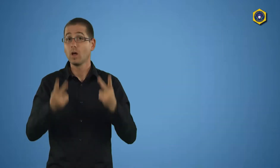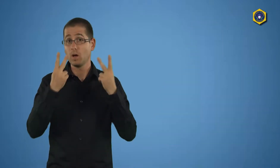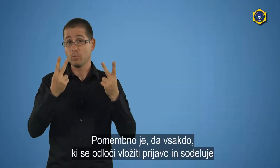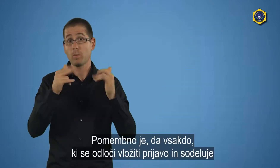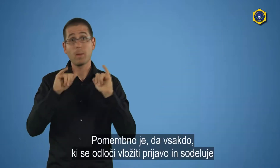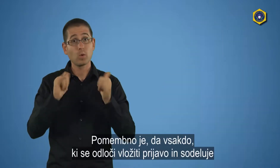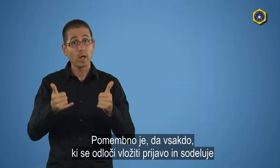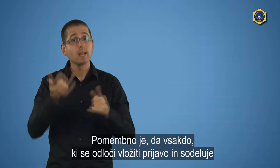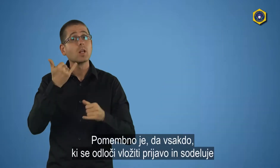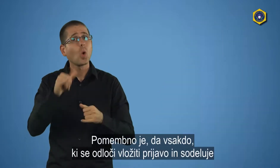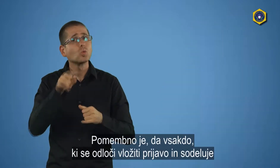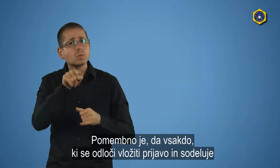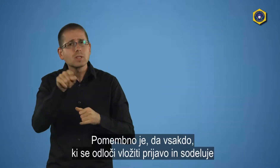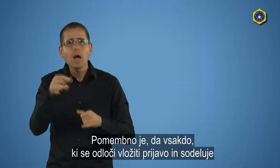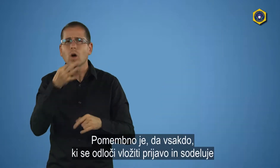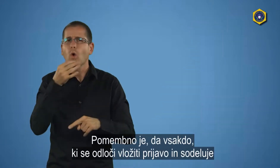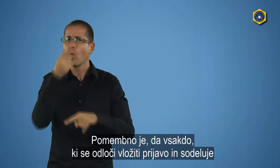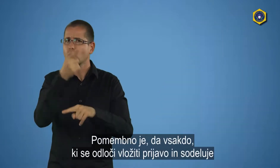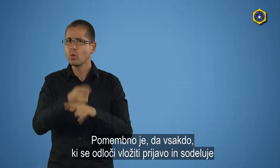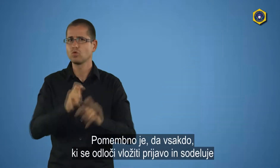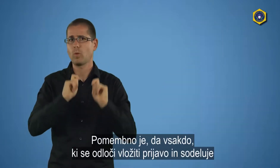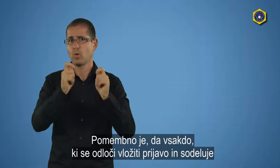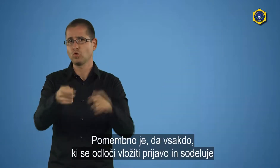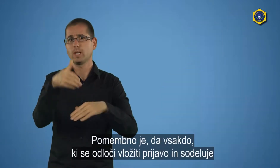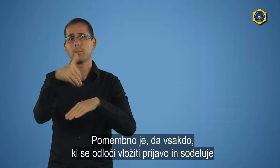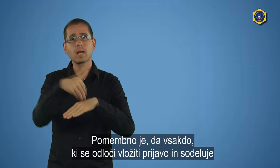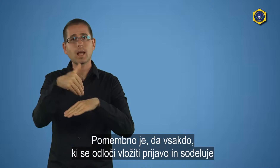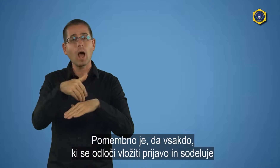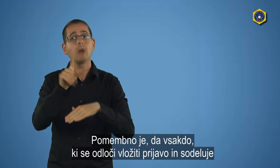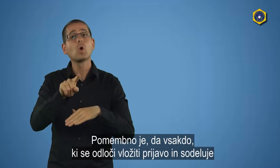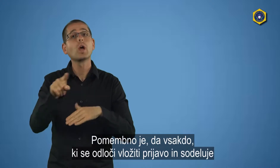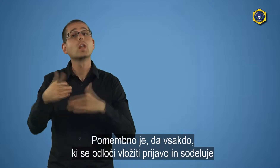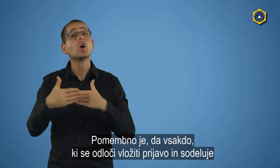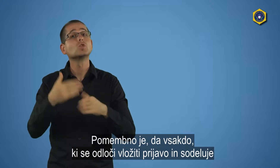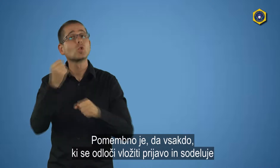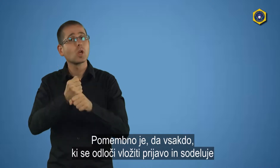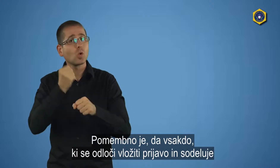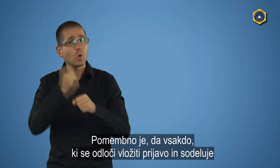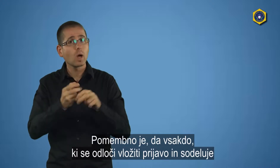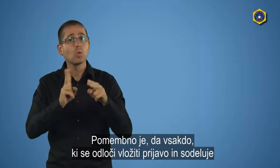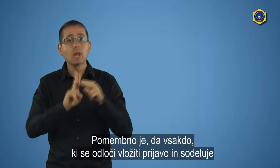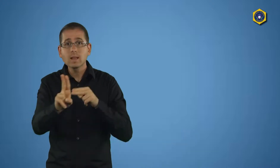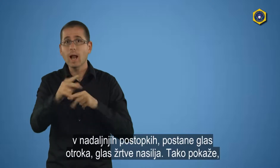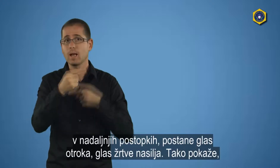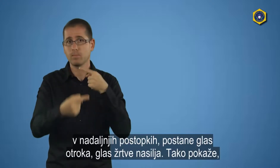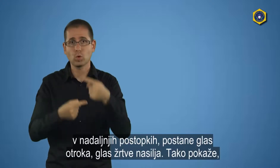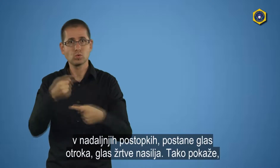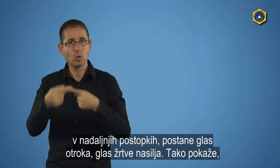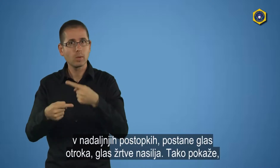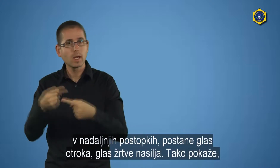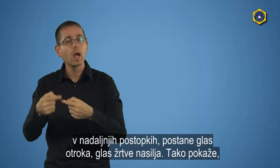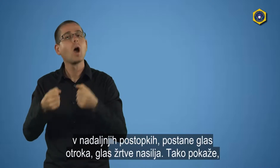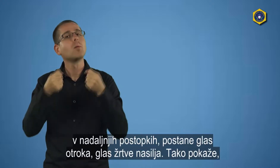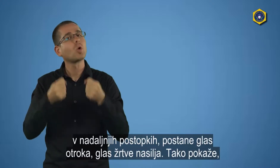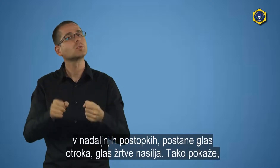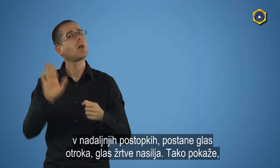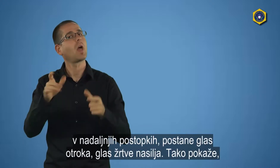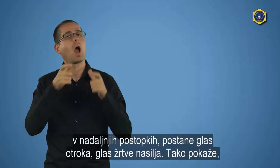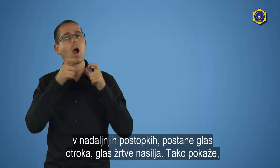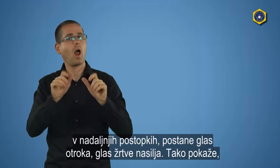Pomembno je, da vsakdo, ki se odloči vložiti prijavo in sodeluje v nadaljnjih postopkih, postane glas otroka,